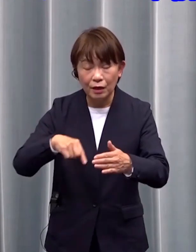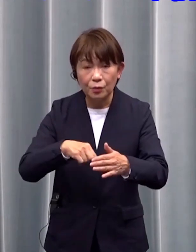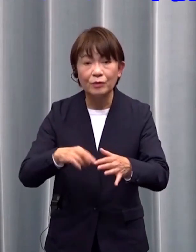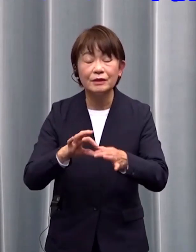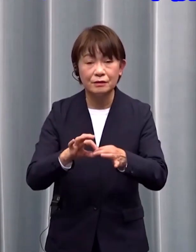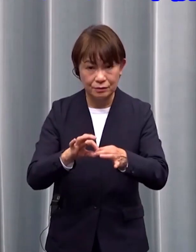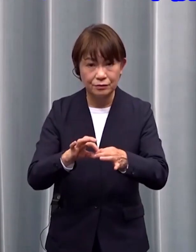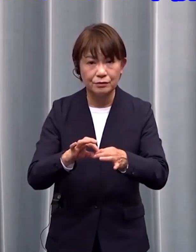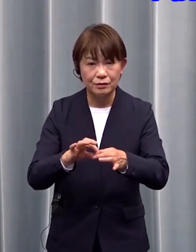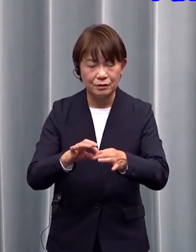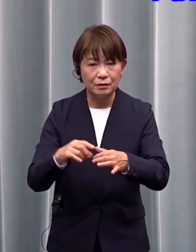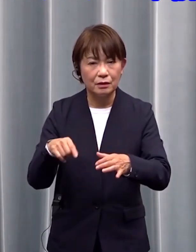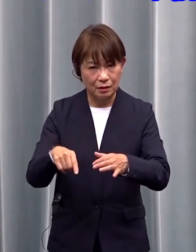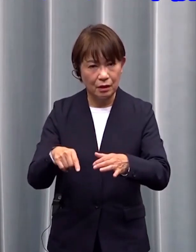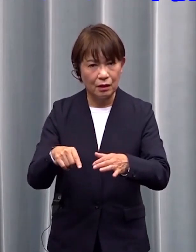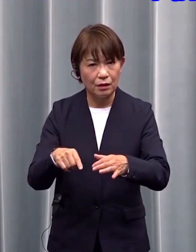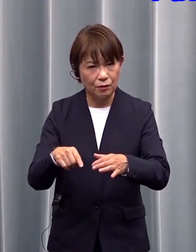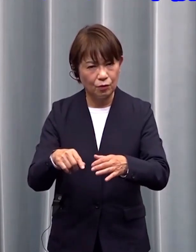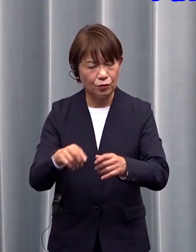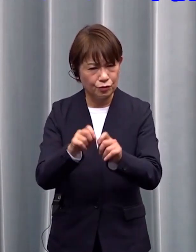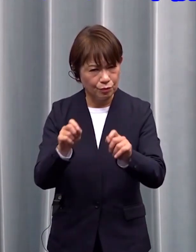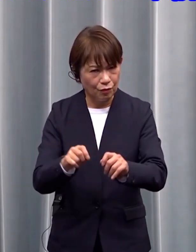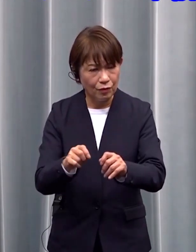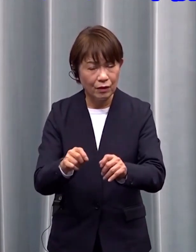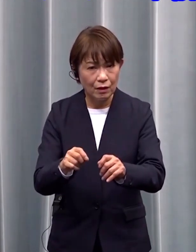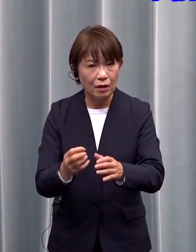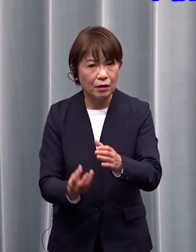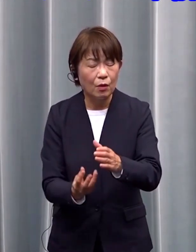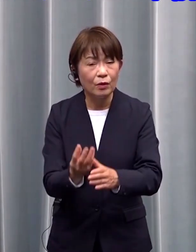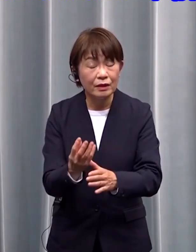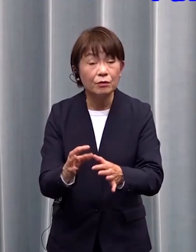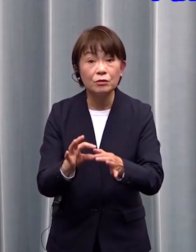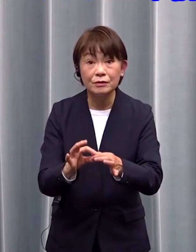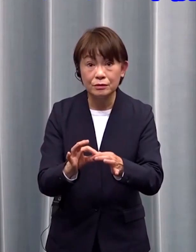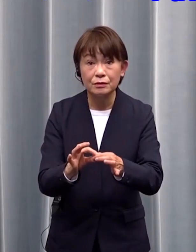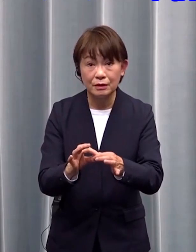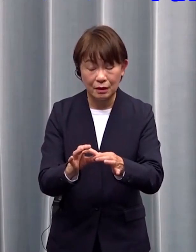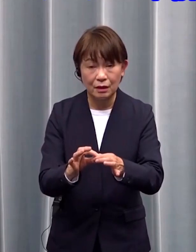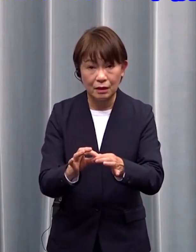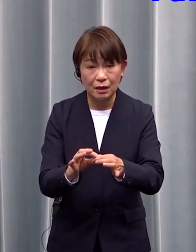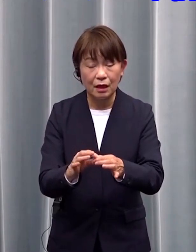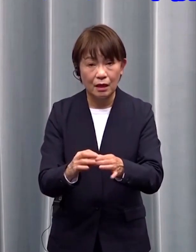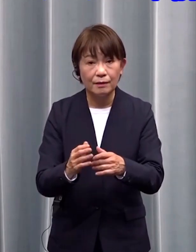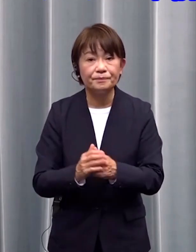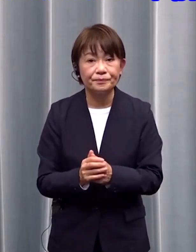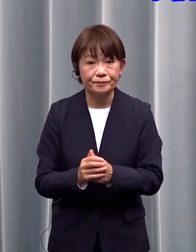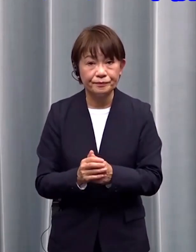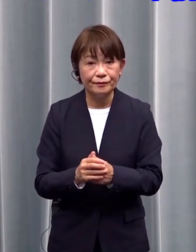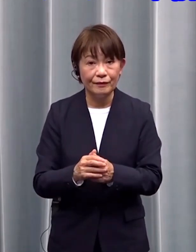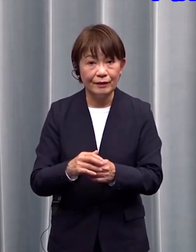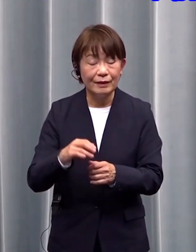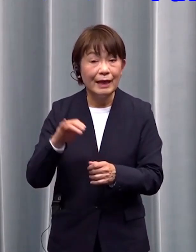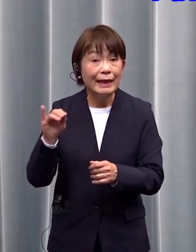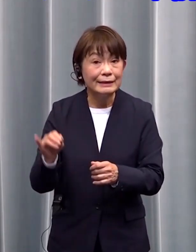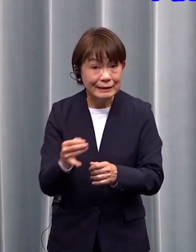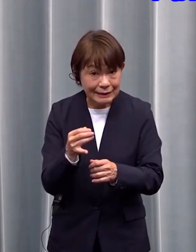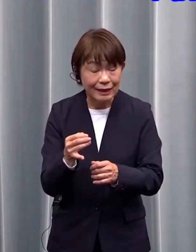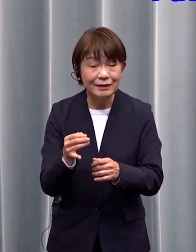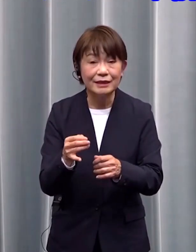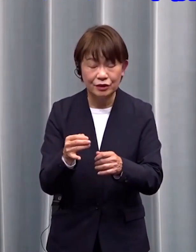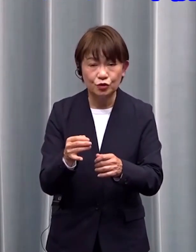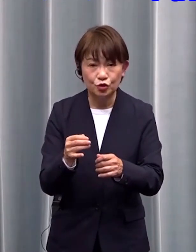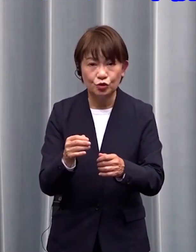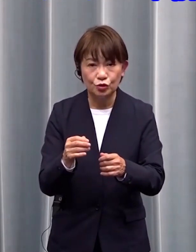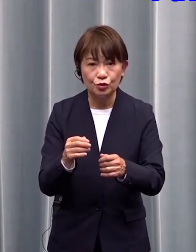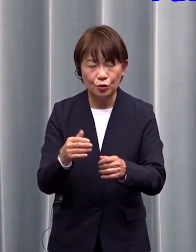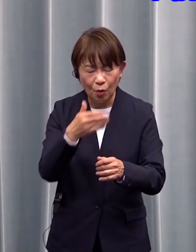った告発が止まないこと、それから元ジュニアの方たちはいまだに、自分たちの声を聞いてほしいと再